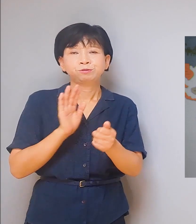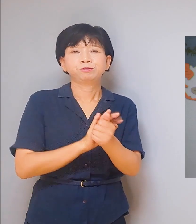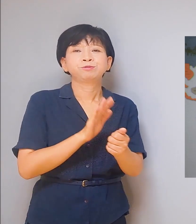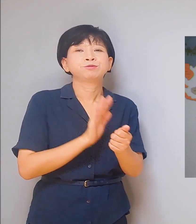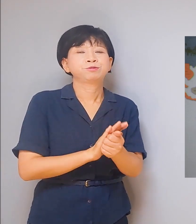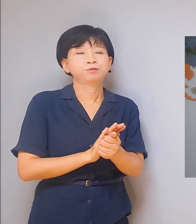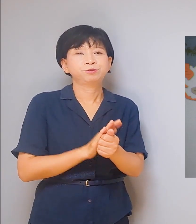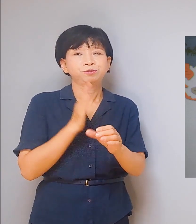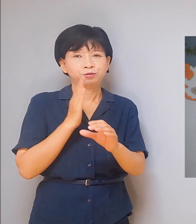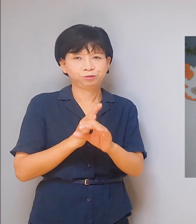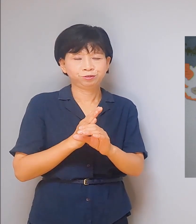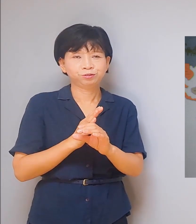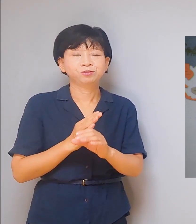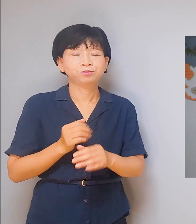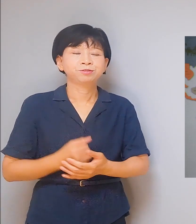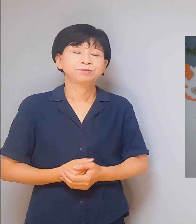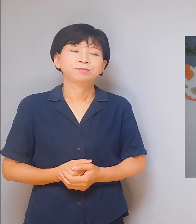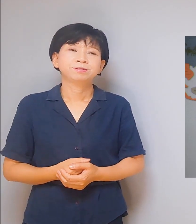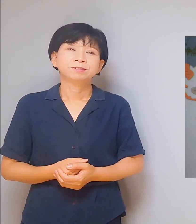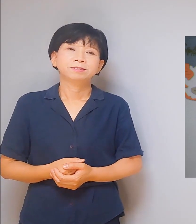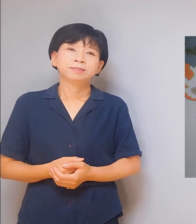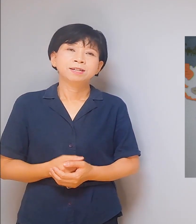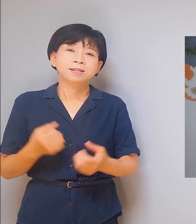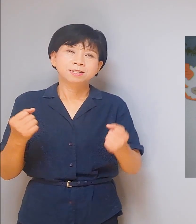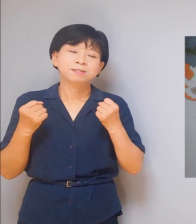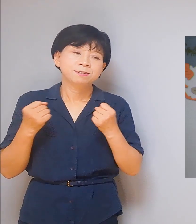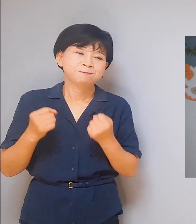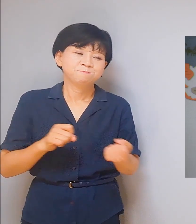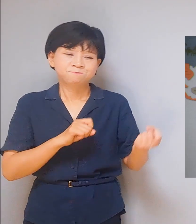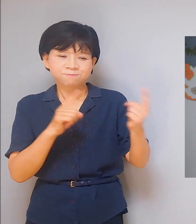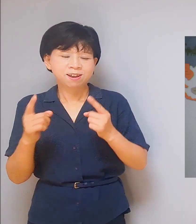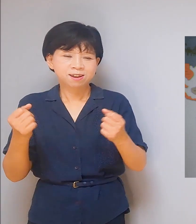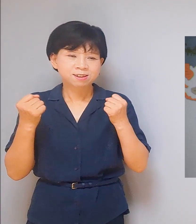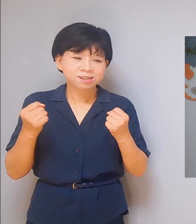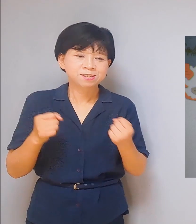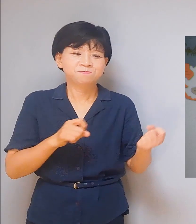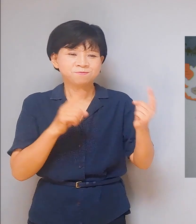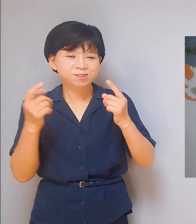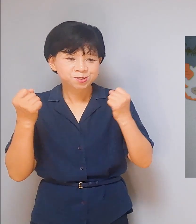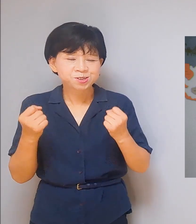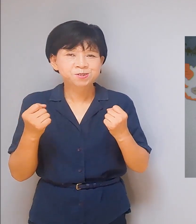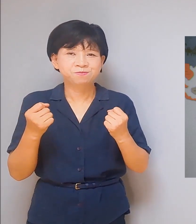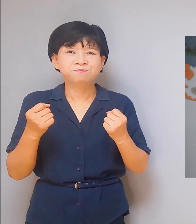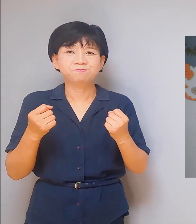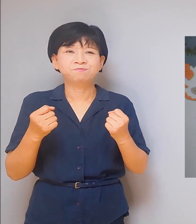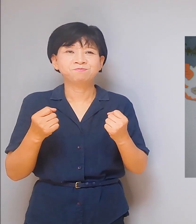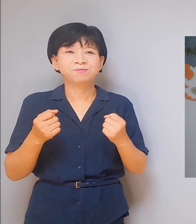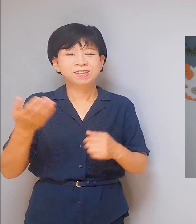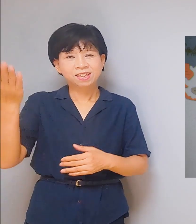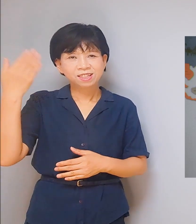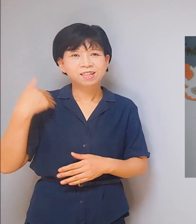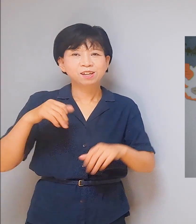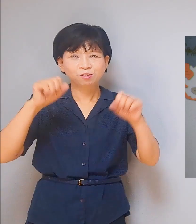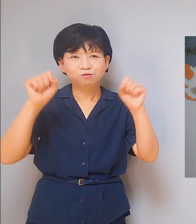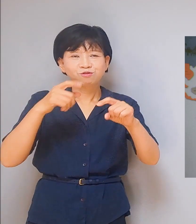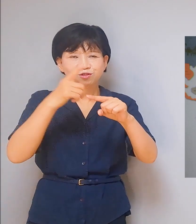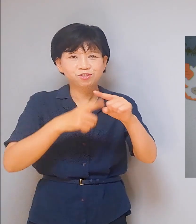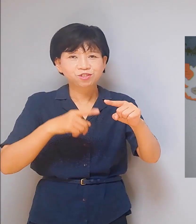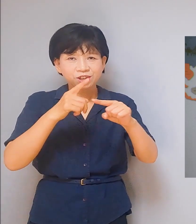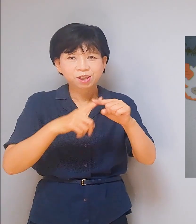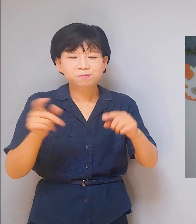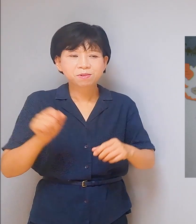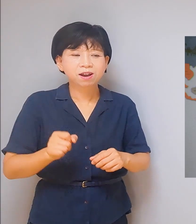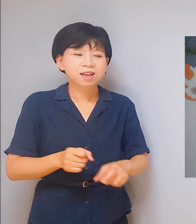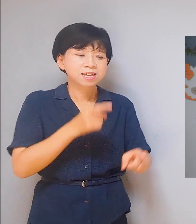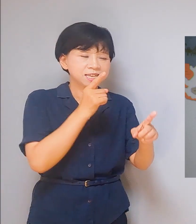계신 거죠. 우리를 응원하고 계시는 거예요. 힘내라 힘, 힘내라 힘. 우리 예전에 운동했잖아요. 청팀